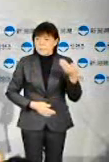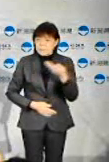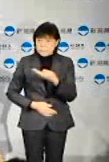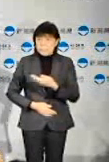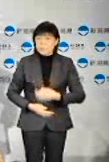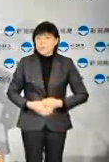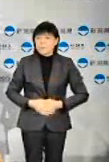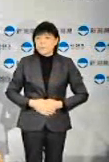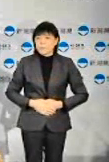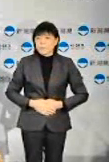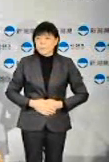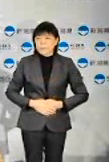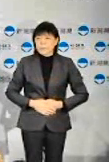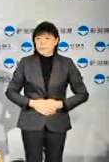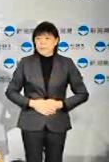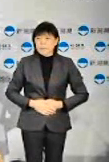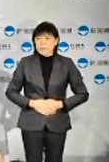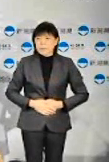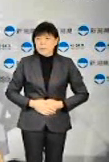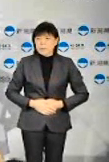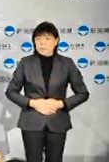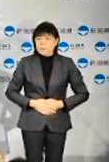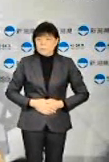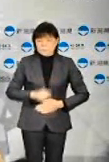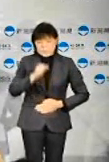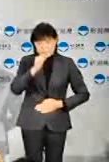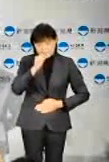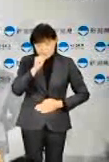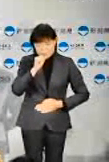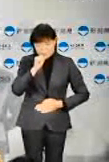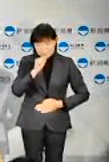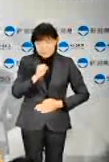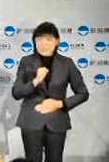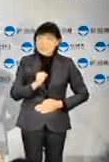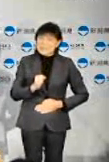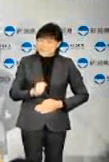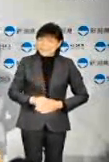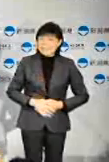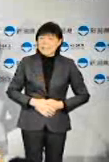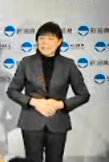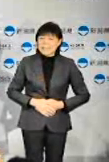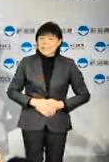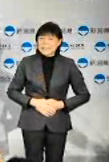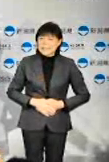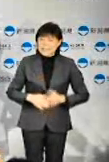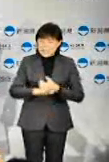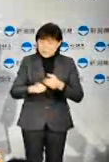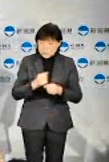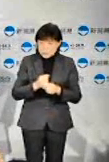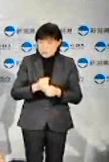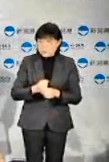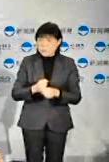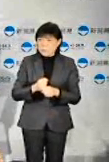何かこうインパクトのある事業を来年度予算でも、 まあ、インパクトどれだけ出せるか分かりませんが、あの